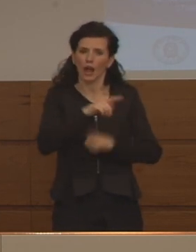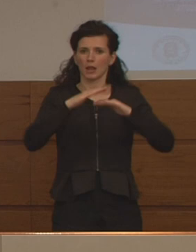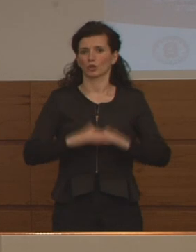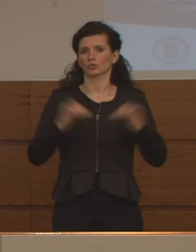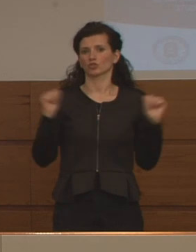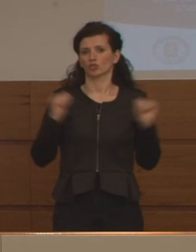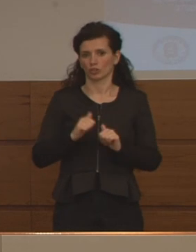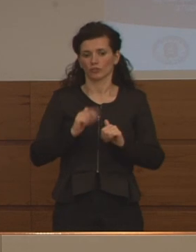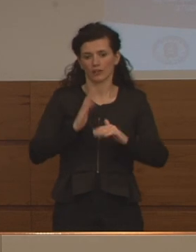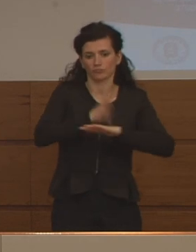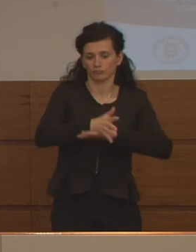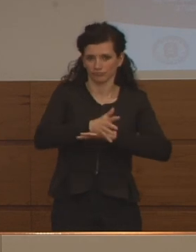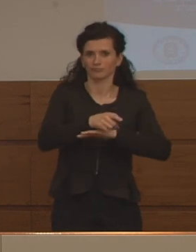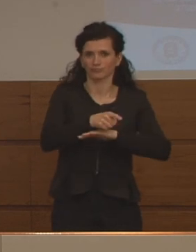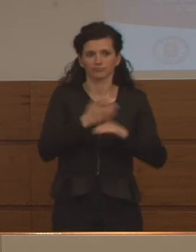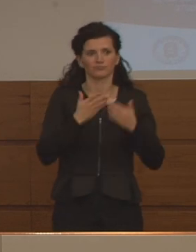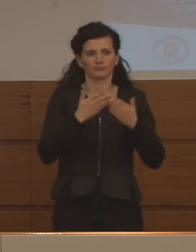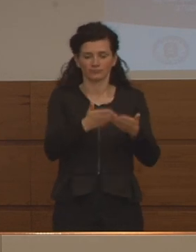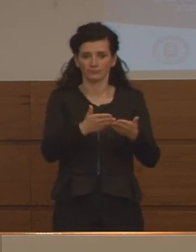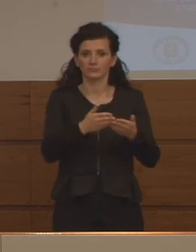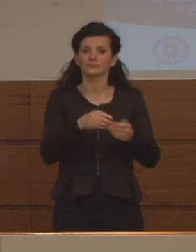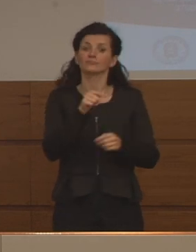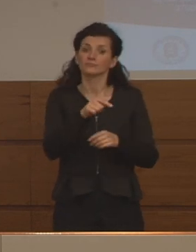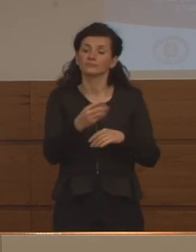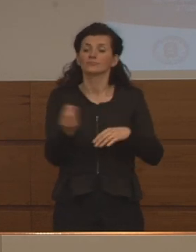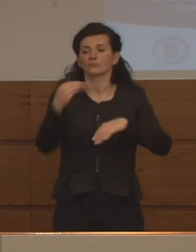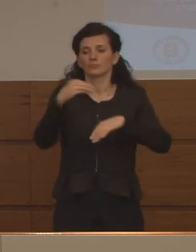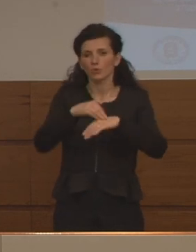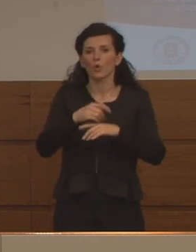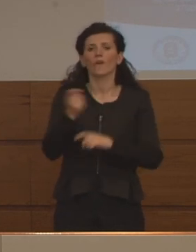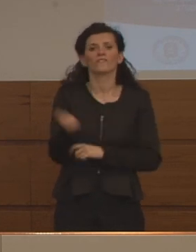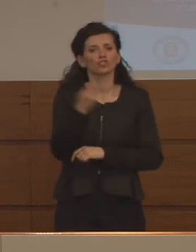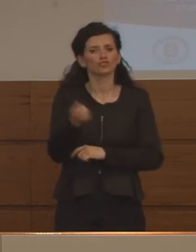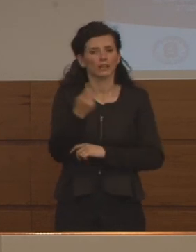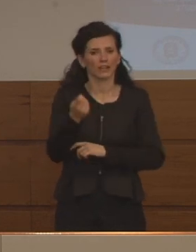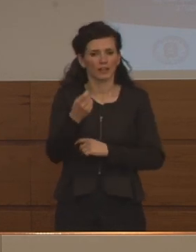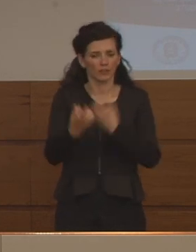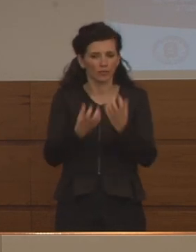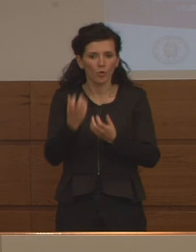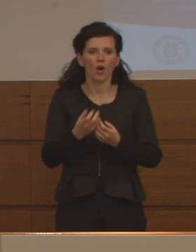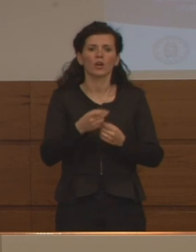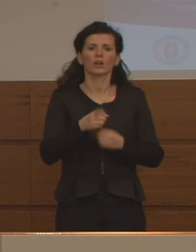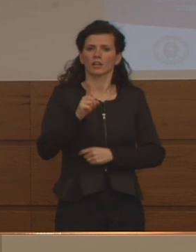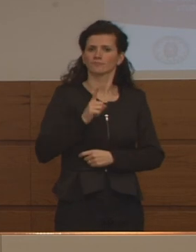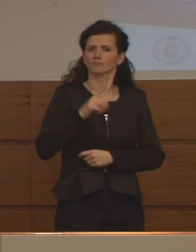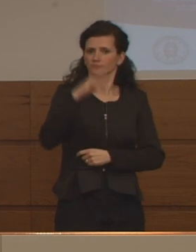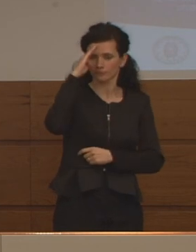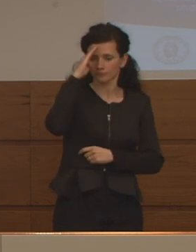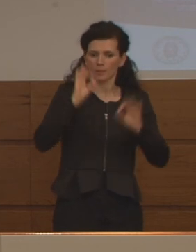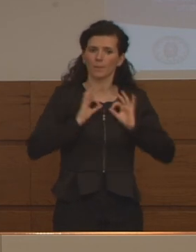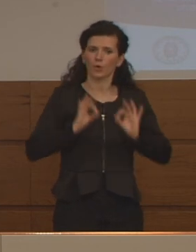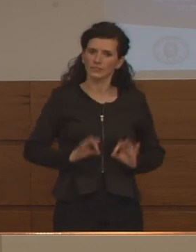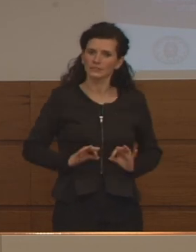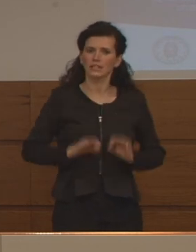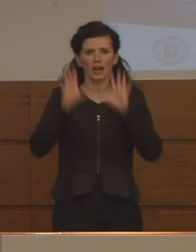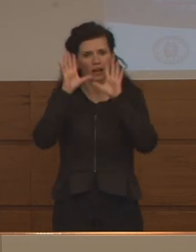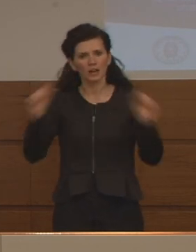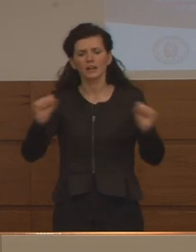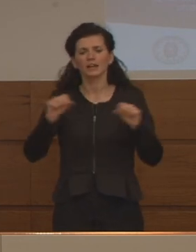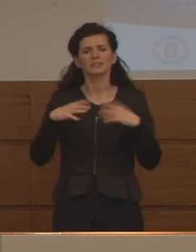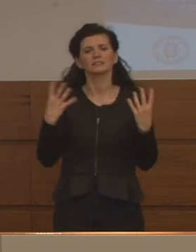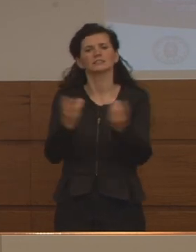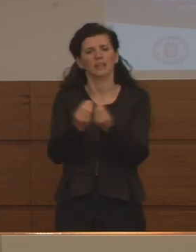civile e a queste si aggiungono ovviamente i vigili del fuoco le forze armate le forze di polizia tutti quanti